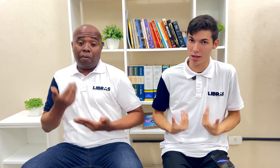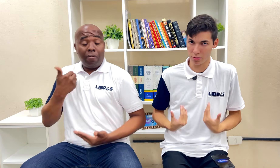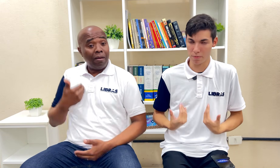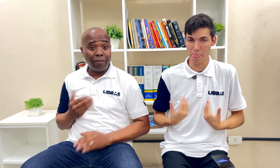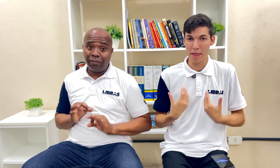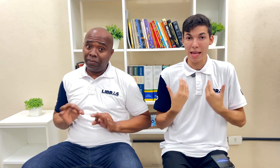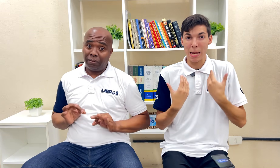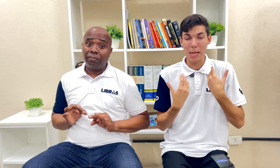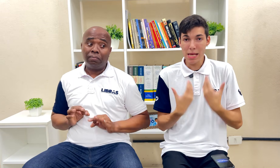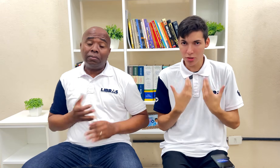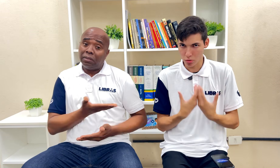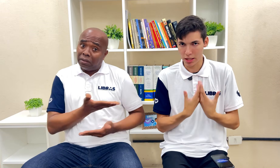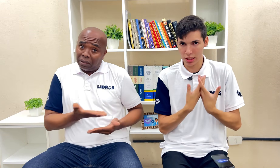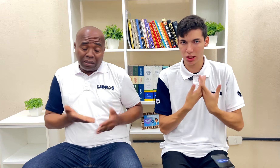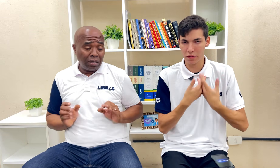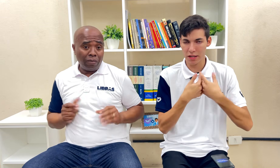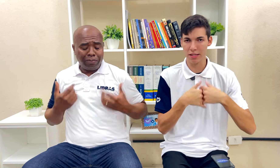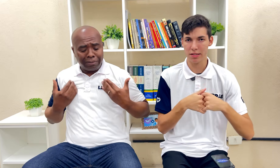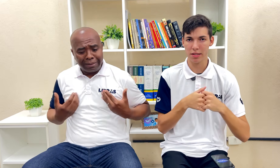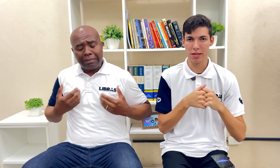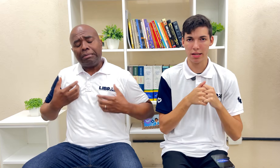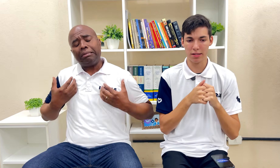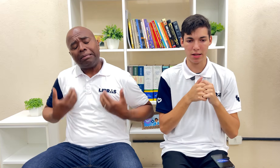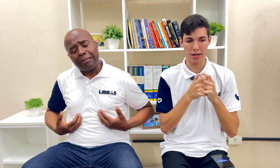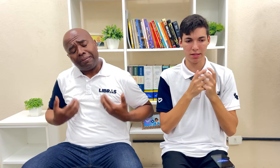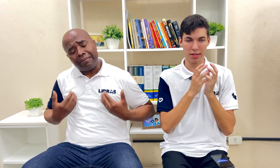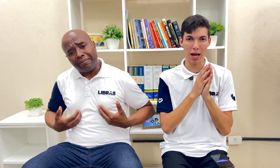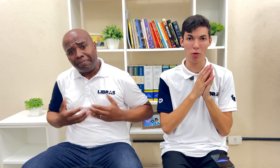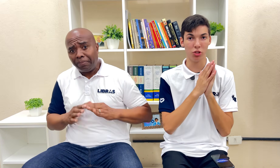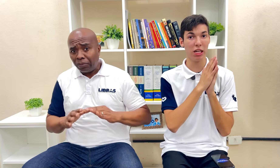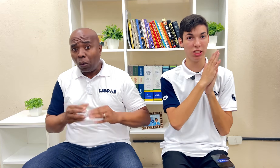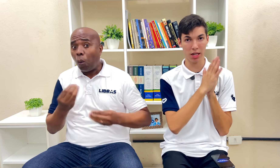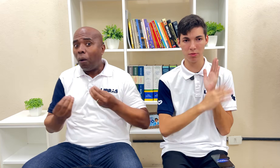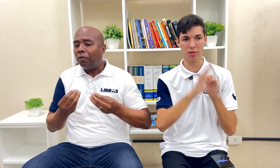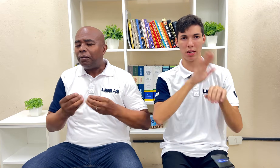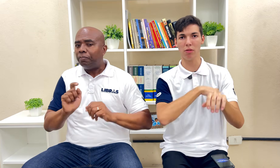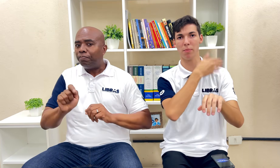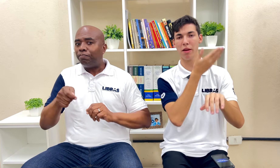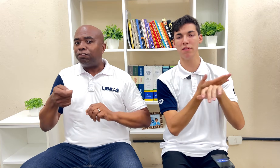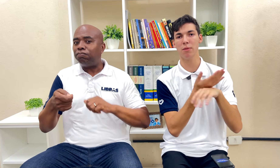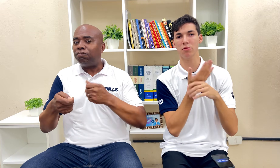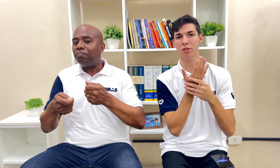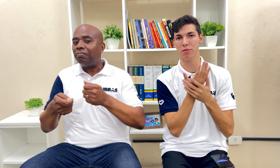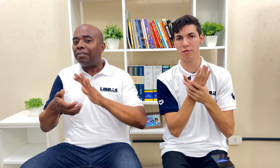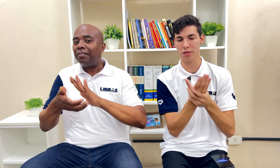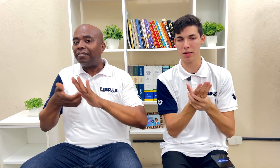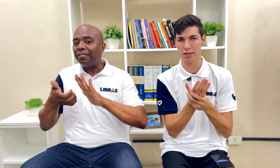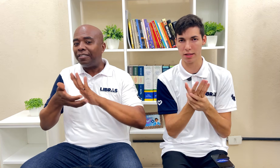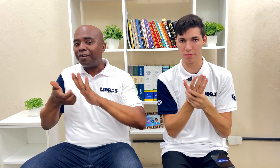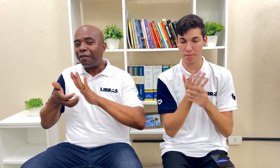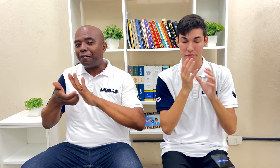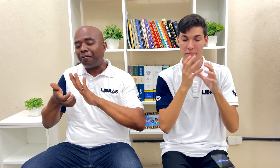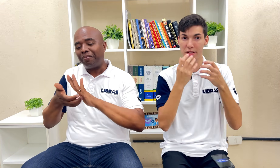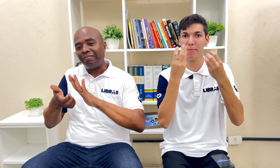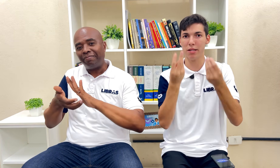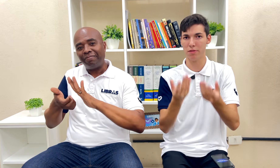cansados. Nisso que a gente fez esse sinal, já tiramos o sinal também, fizemos um visualizar, ser mais